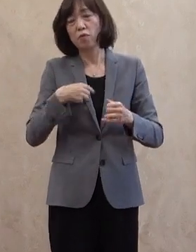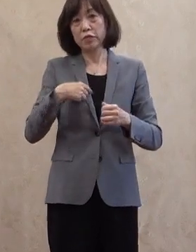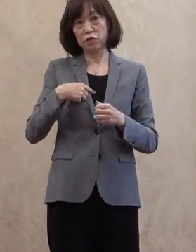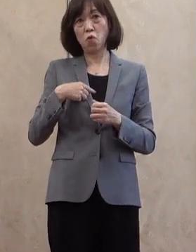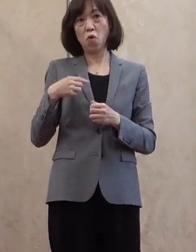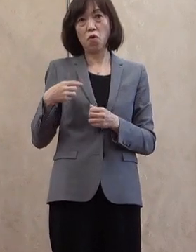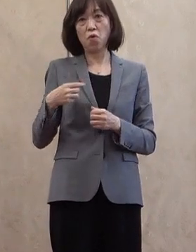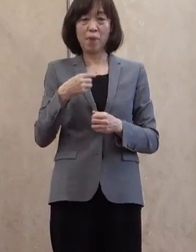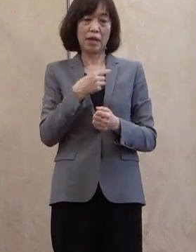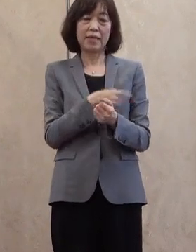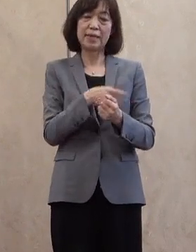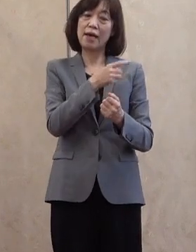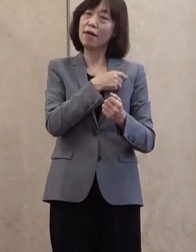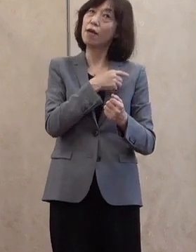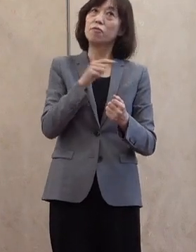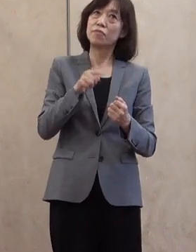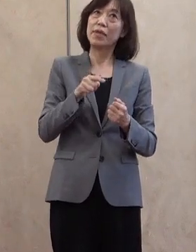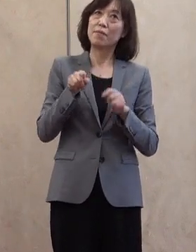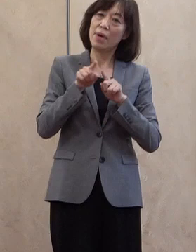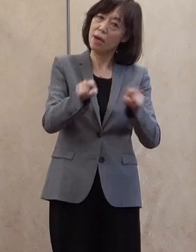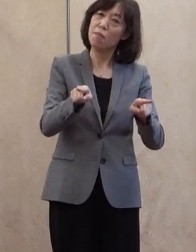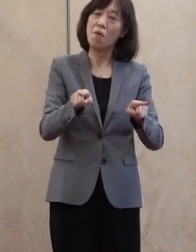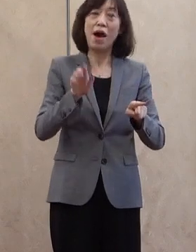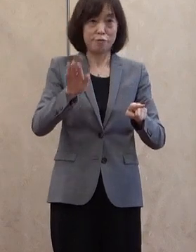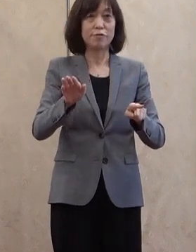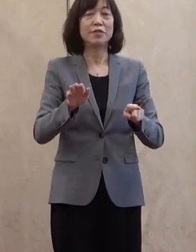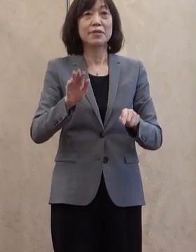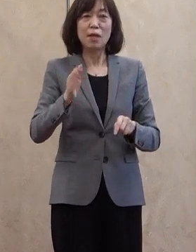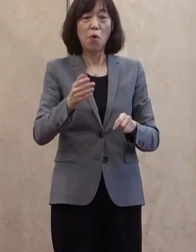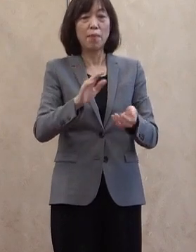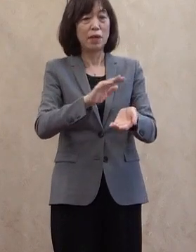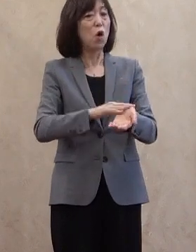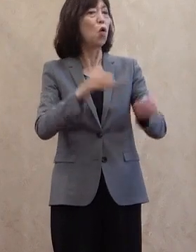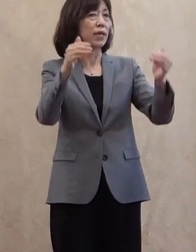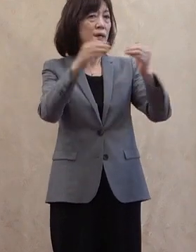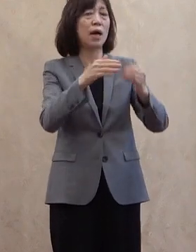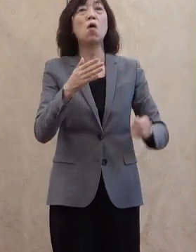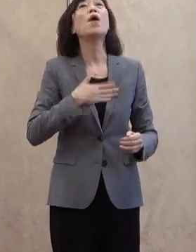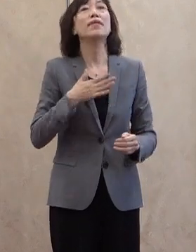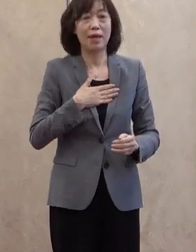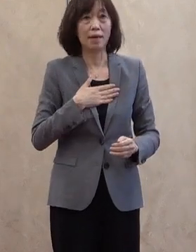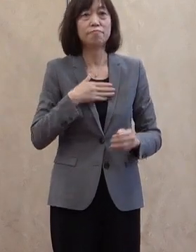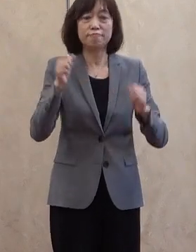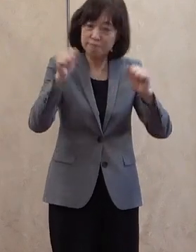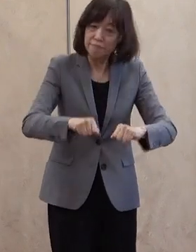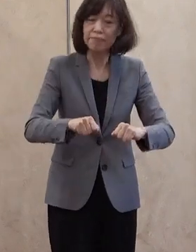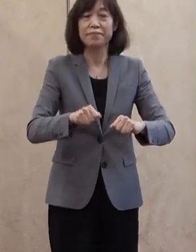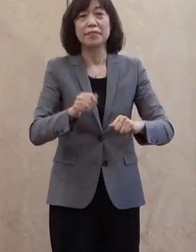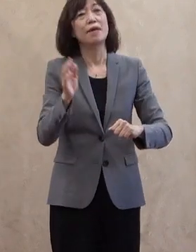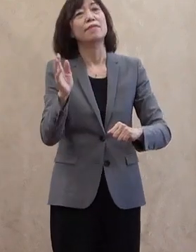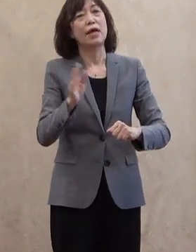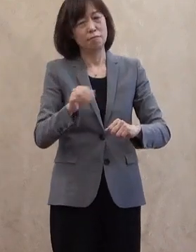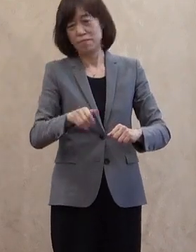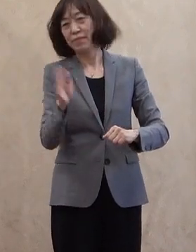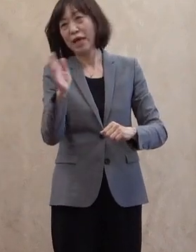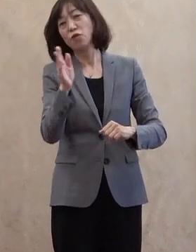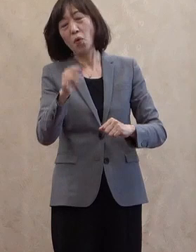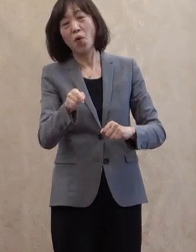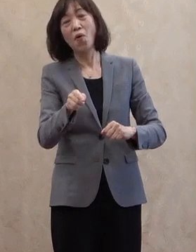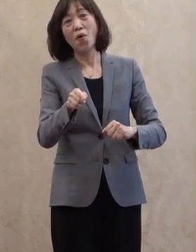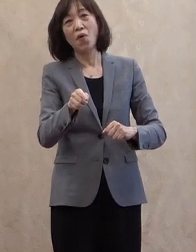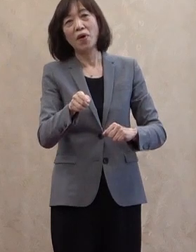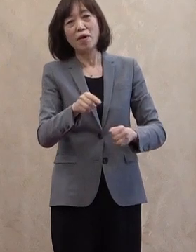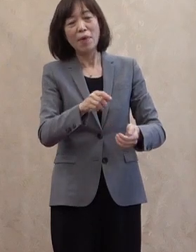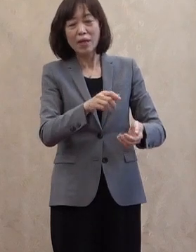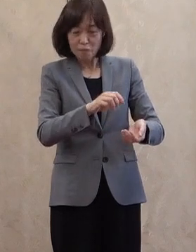ということは当然頭にありますけれども、やはり病院が分かったやるよとなかなか言っていただけないと、これは病床確